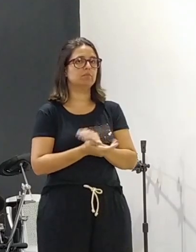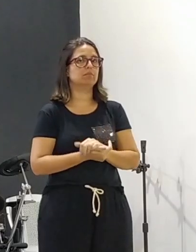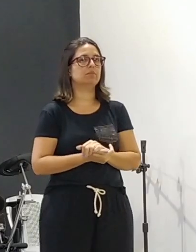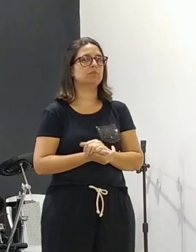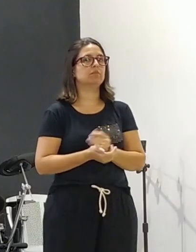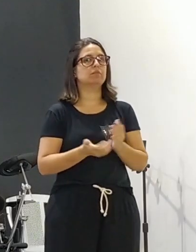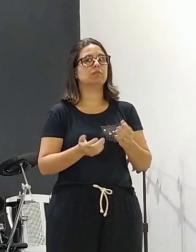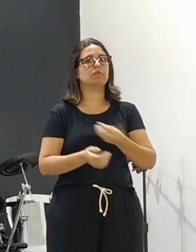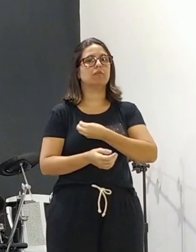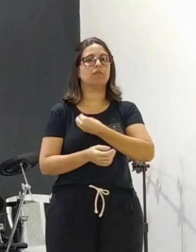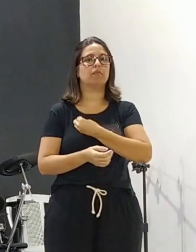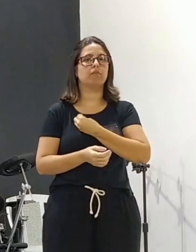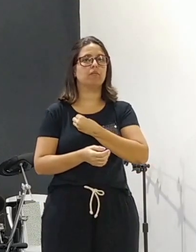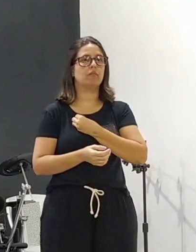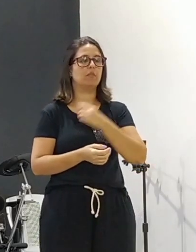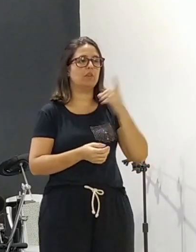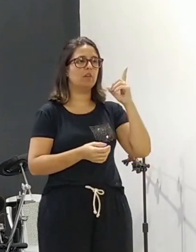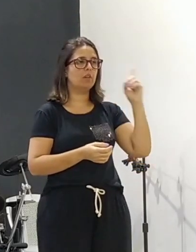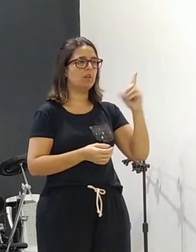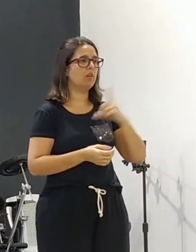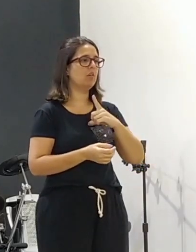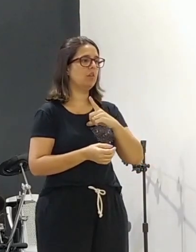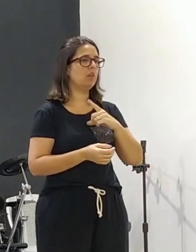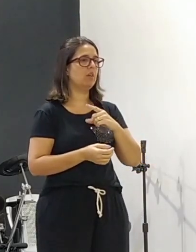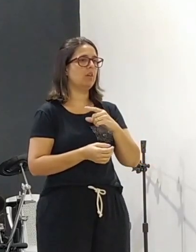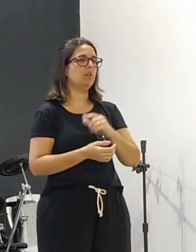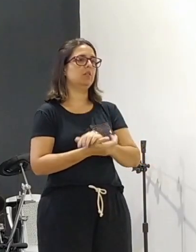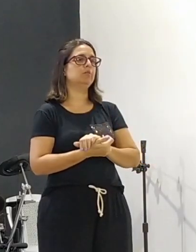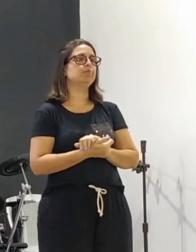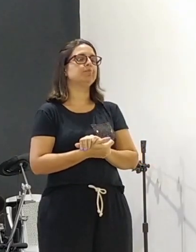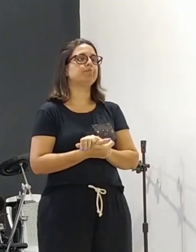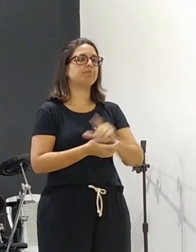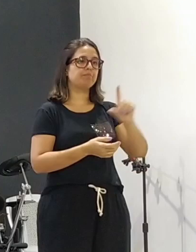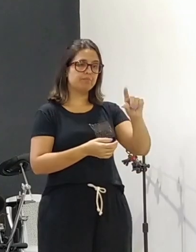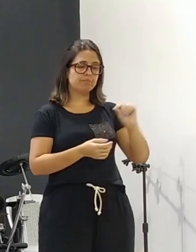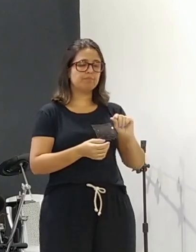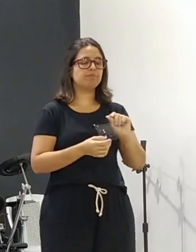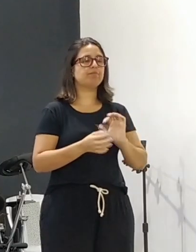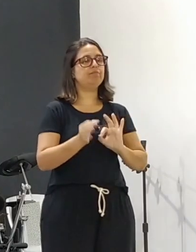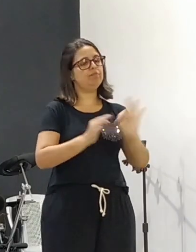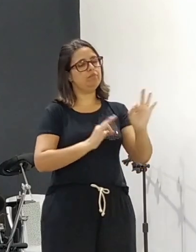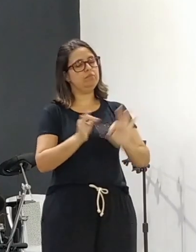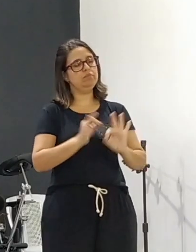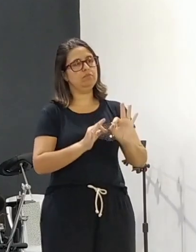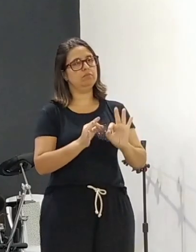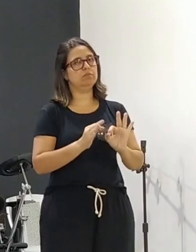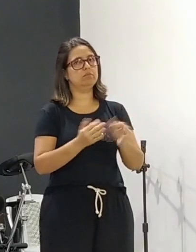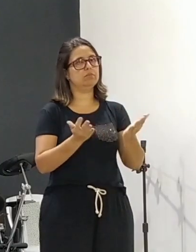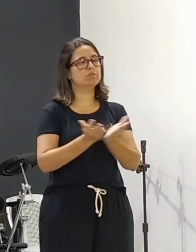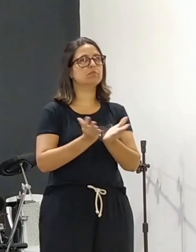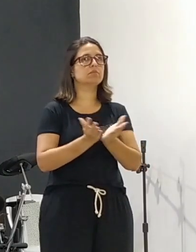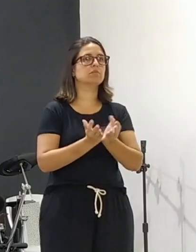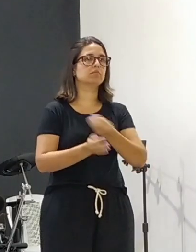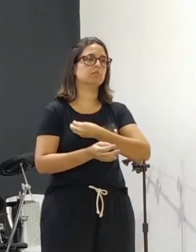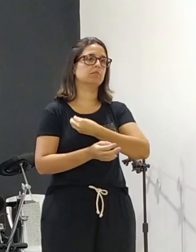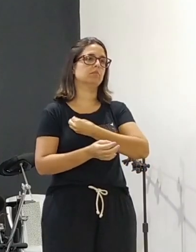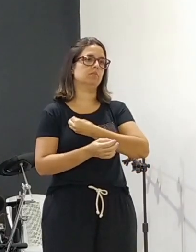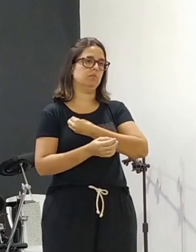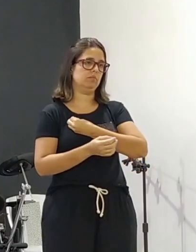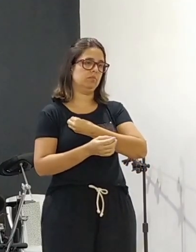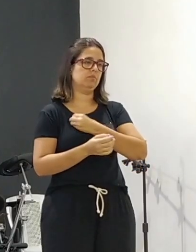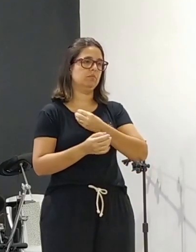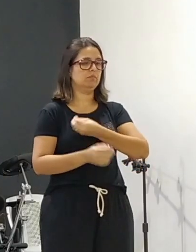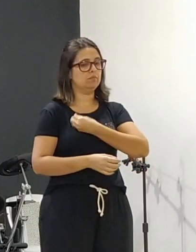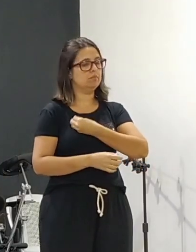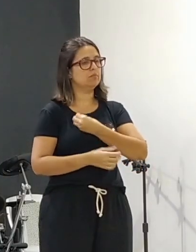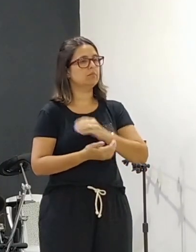você, essa é a vida que é para você. A vida que Jesus preparou para você, essa é a vida, que é para você viver.